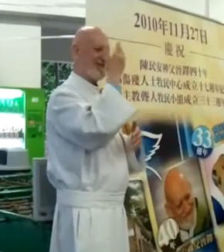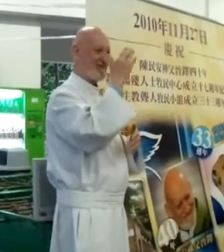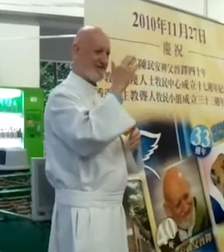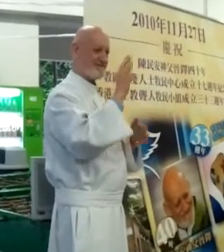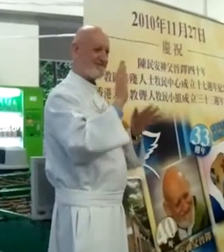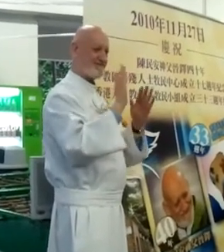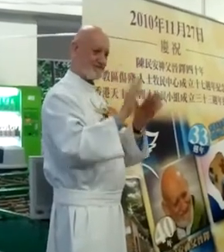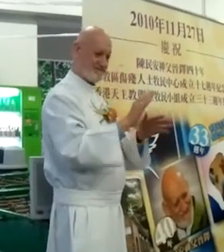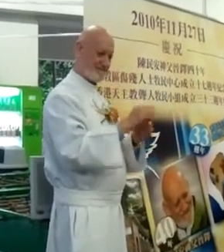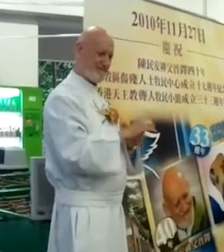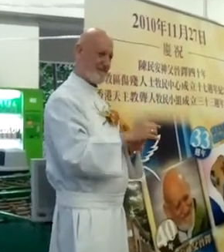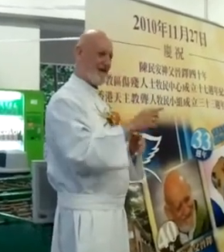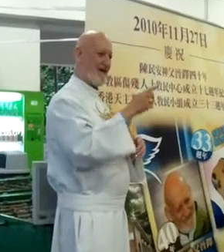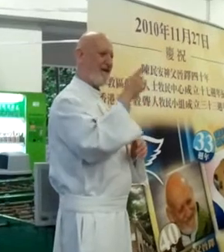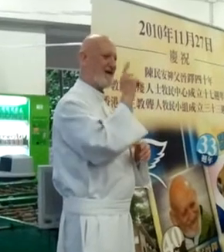作去光榮佢。